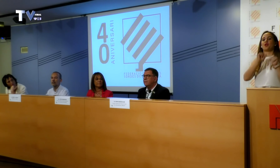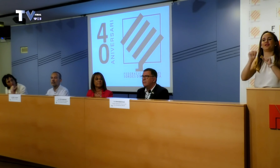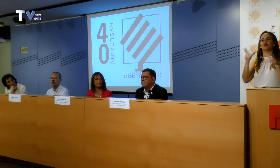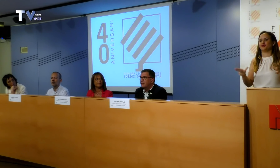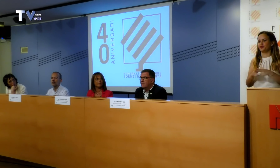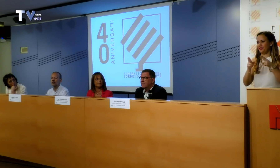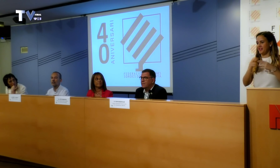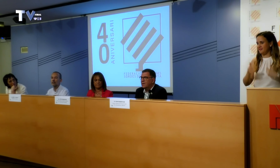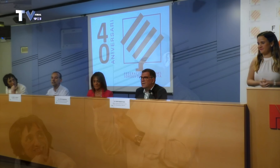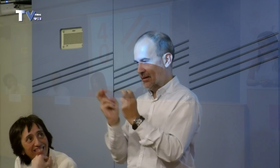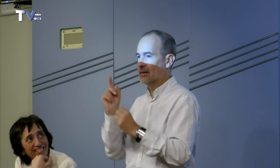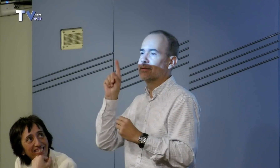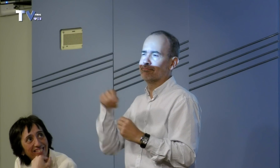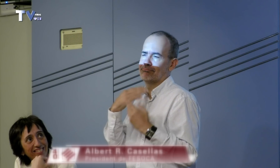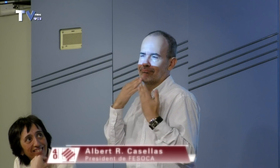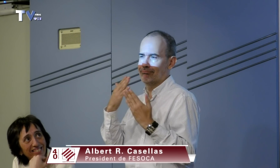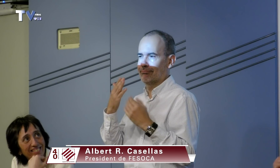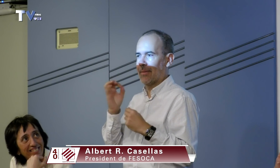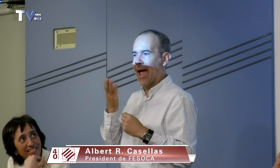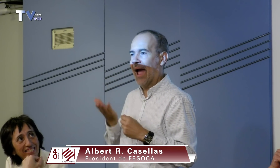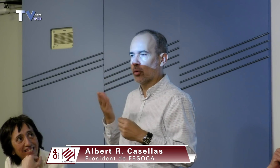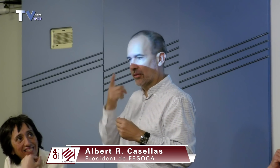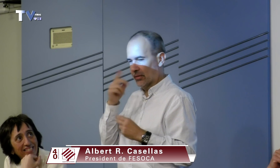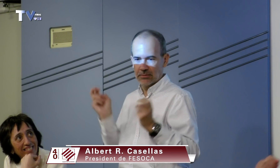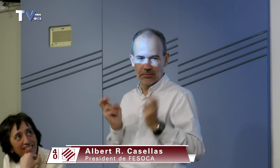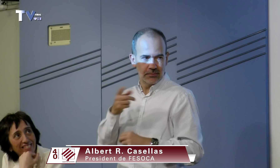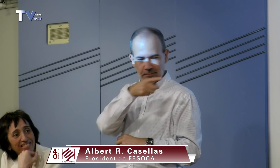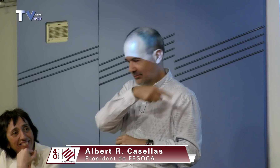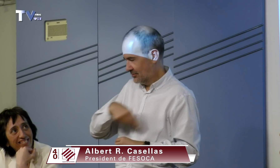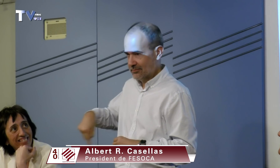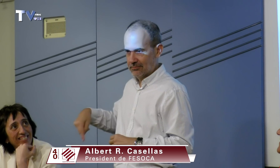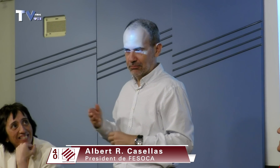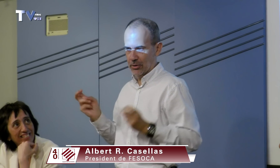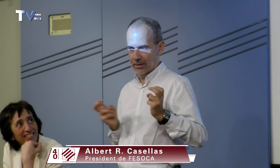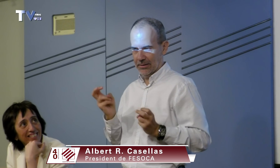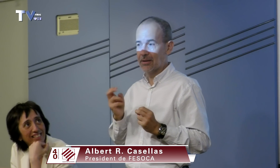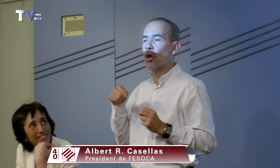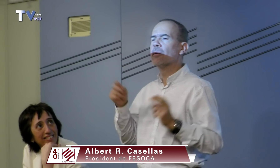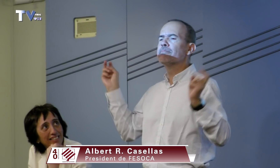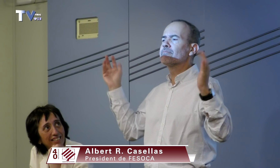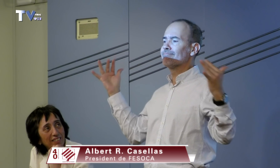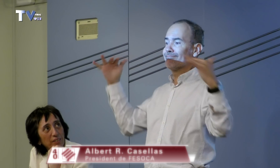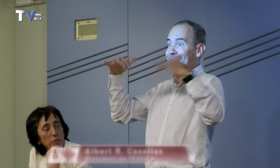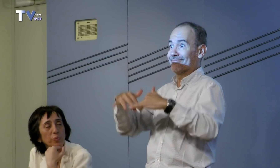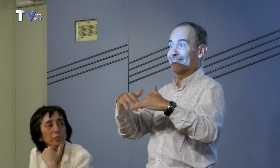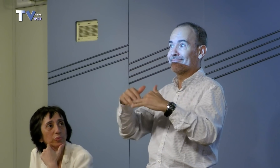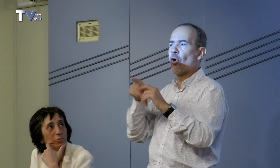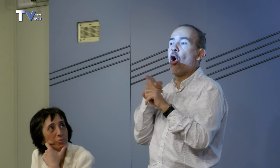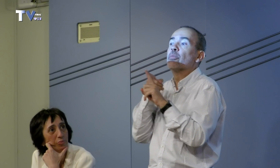Social. Nosaltres moltíssimes gràcies per assistir en aquest acte que per nosaltres és molt important, gràcies a les persones que estan al